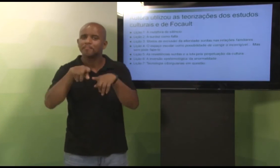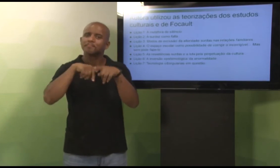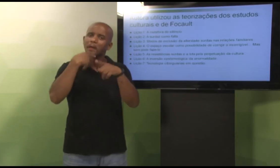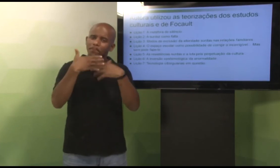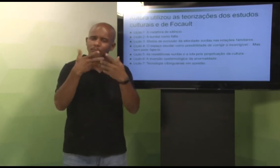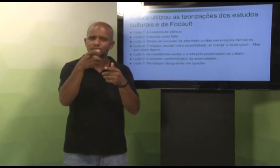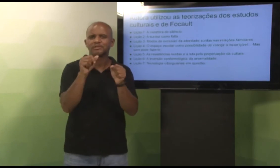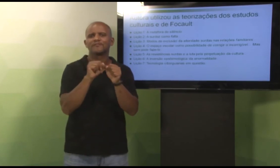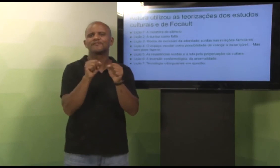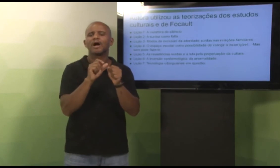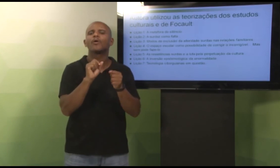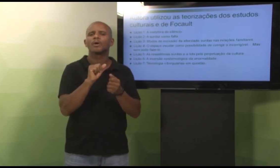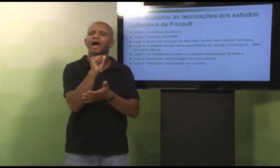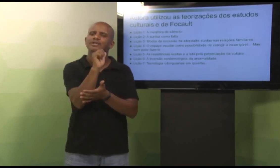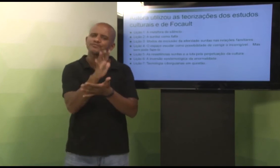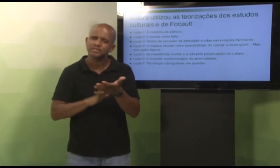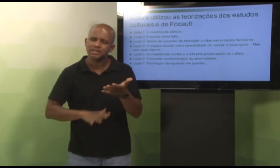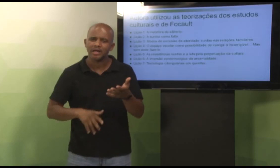depois façam atividades.